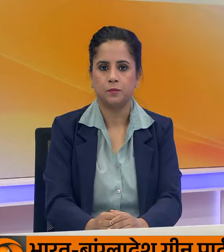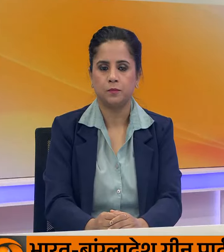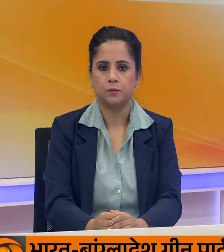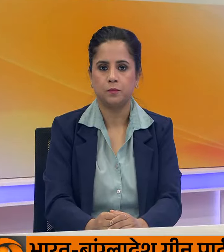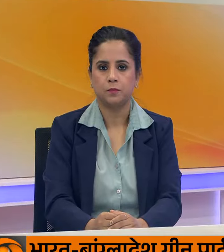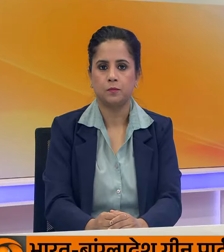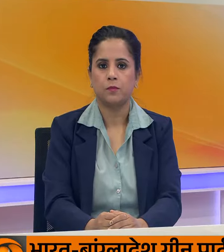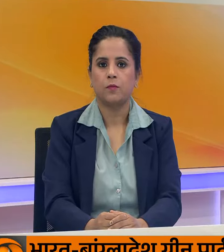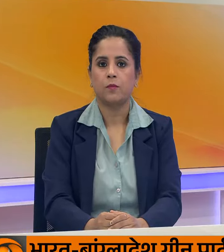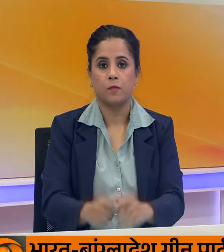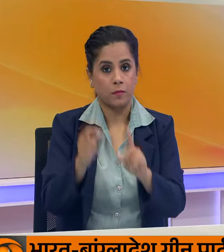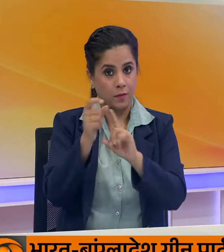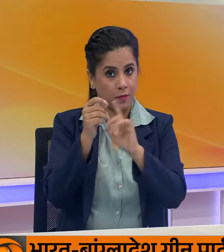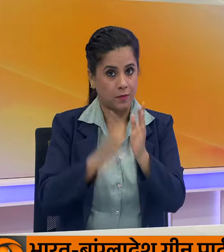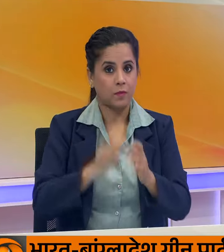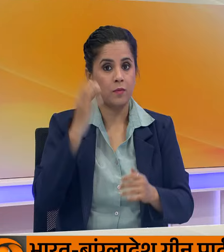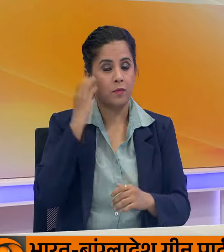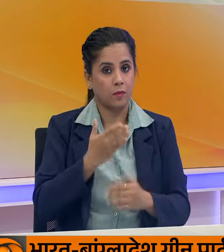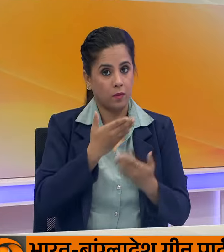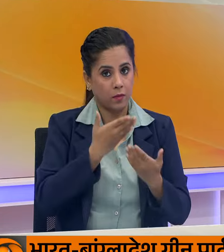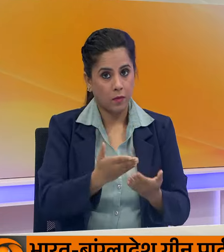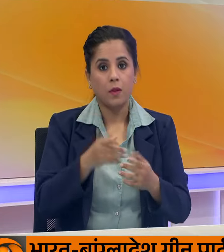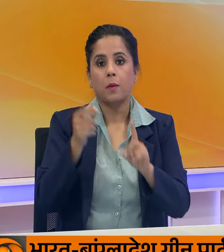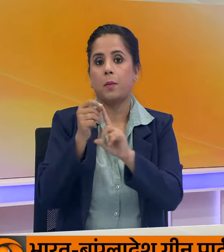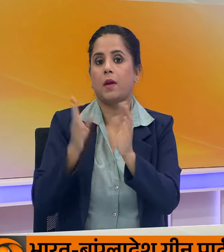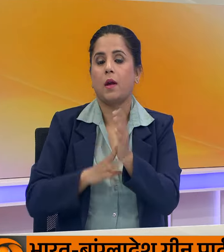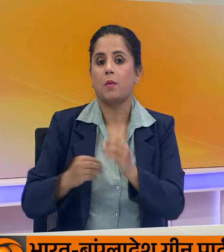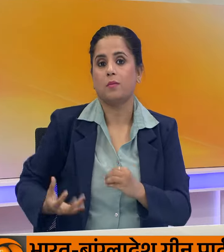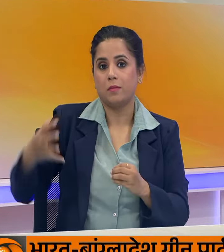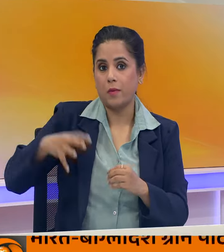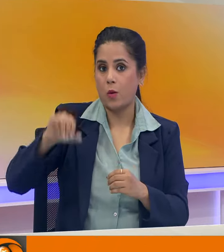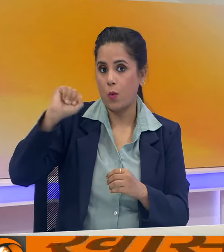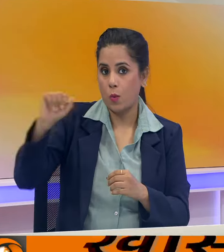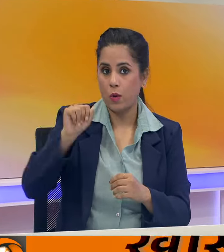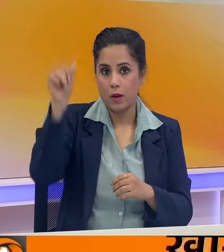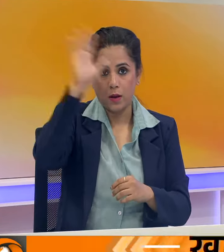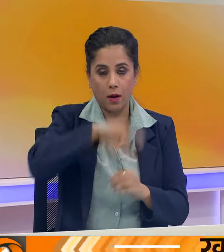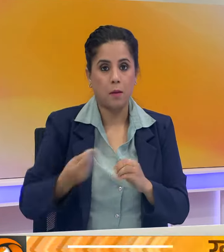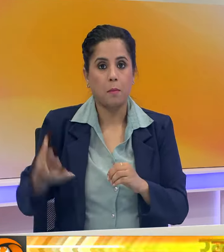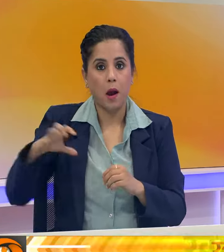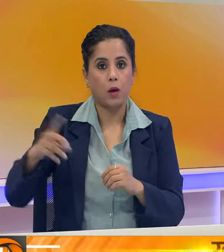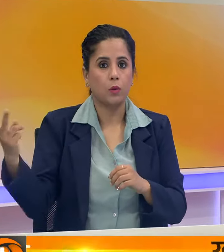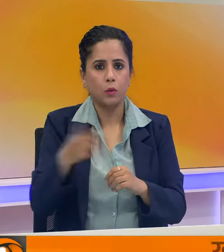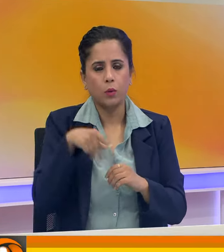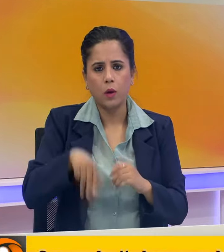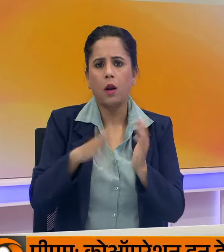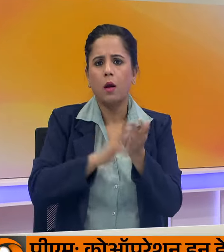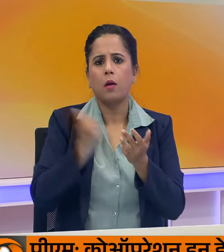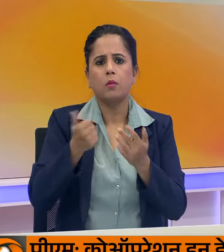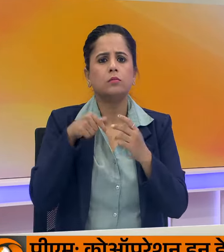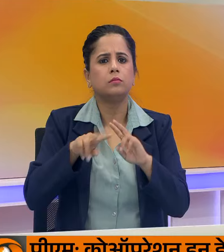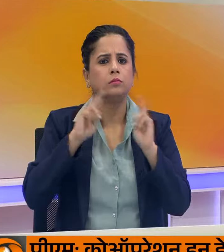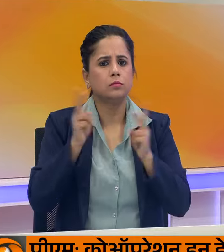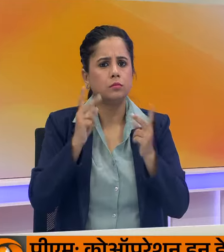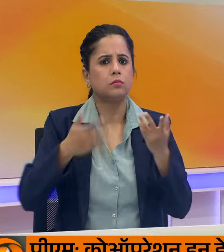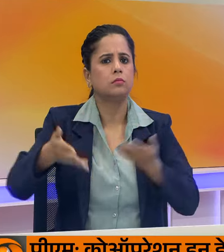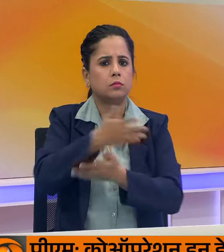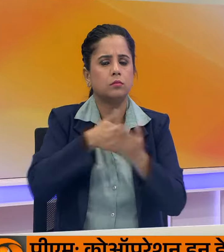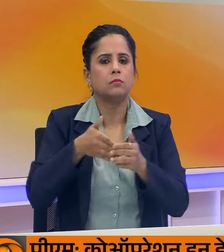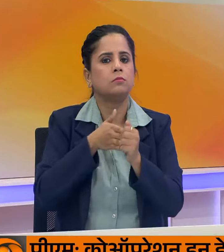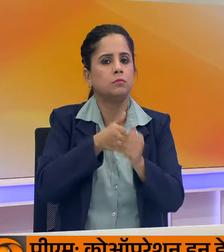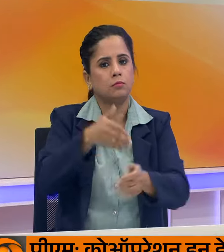की और प्रधानमंत्री नरेंद्र मोदी और पीएम शेख हसीना ने भारत बांग्लादेश प्रतिनिधि मंडल स्तर वार्ता का